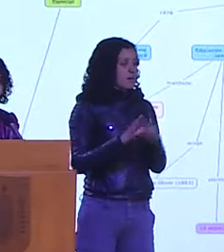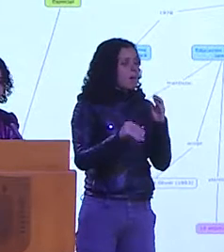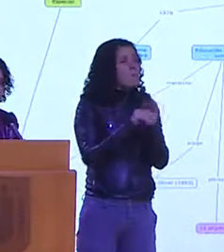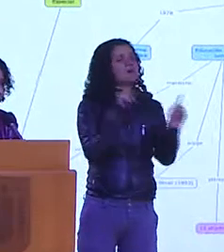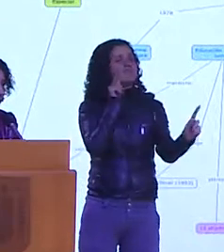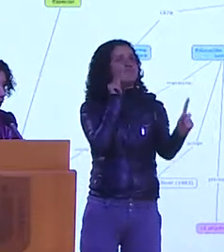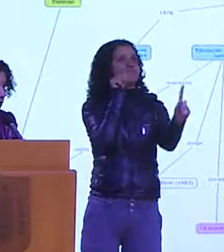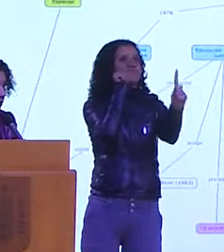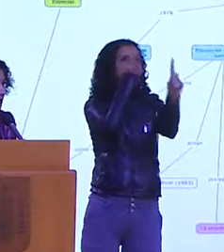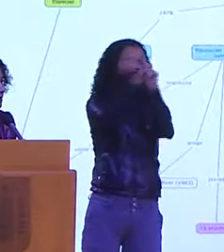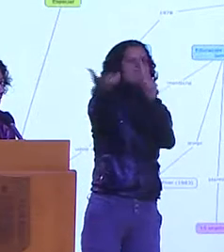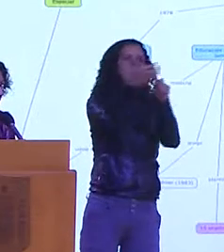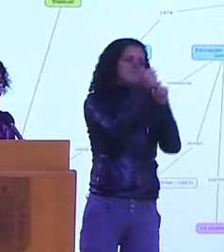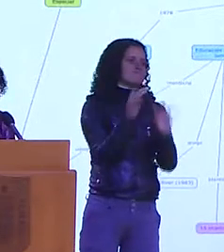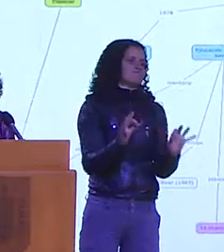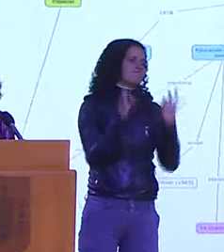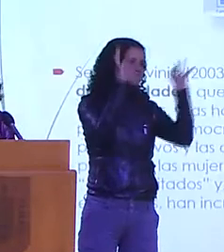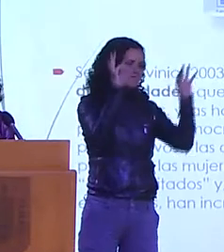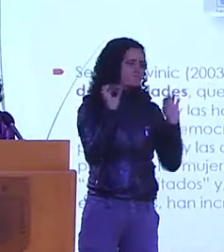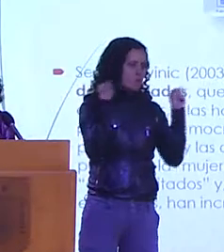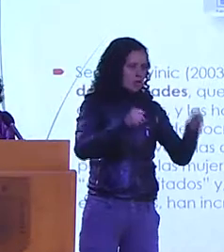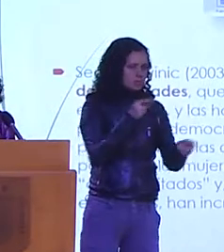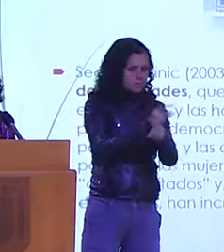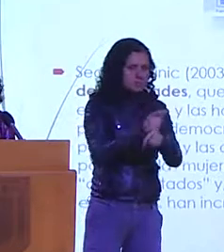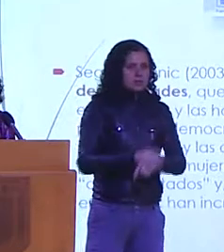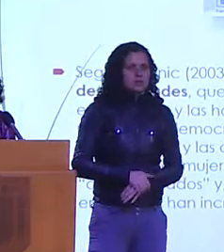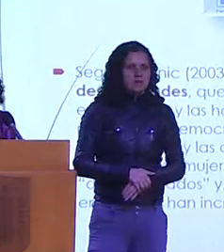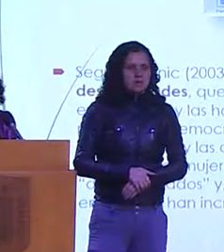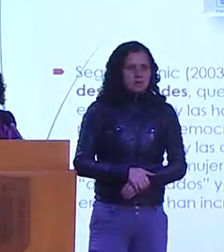los mejores logros. Siguiente.